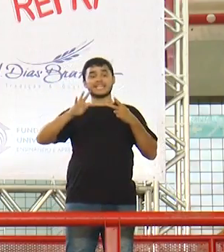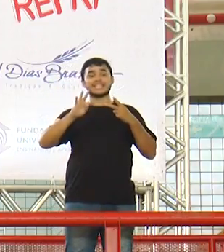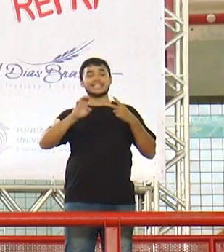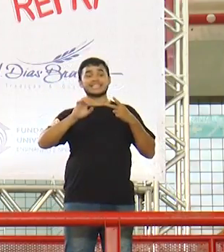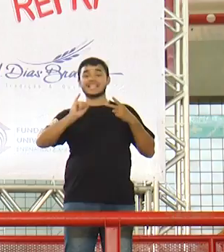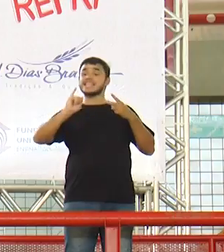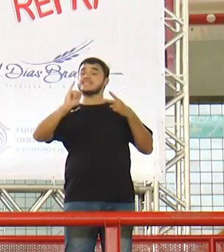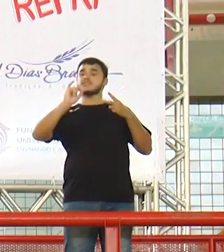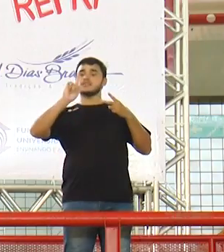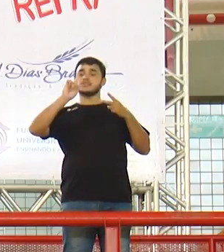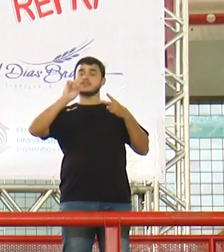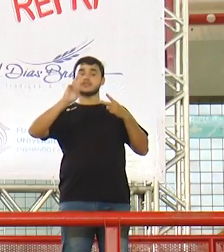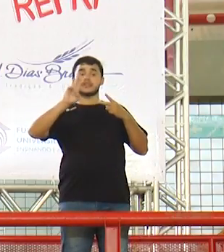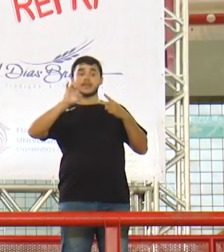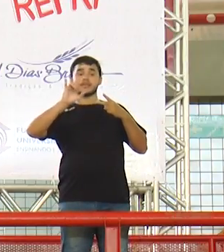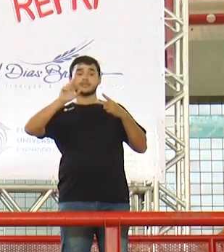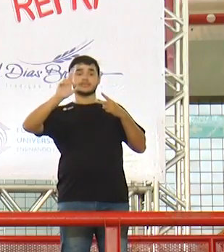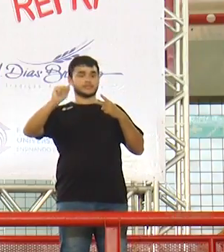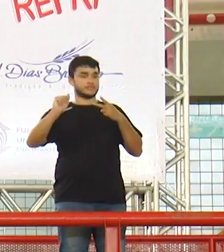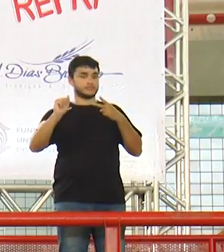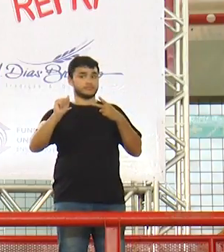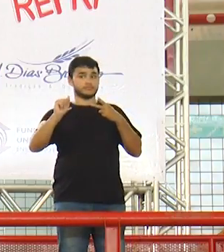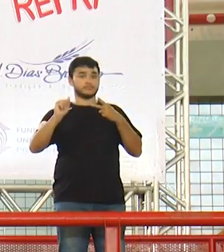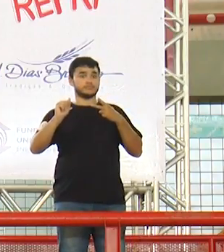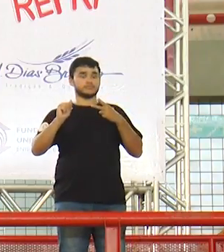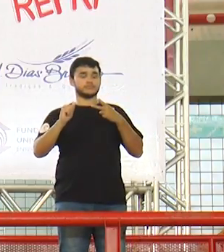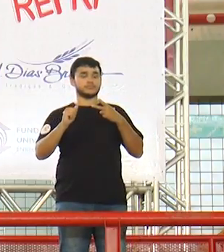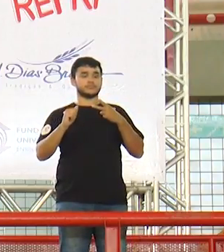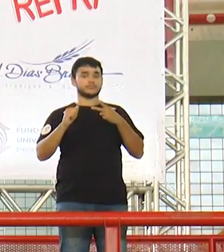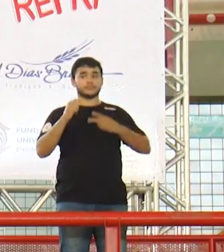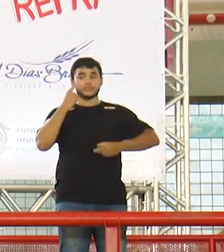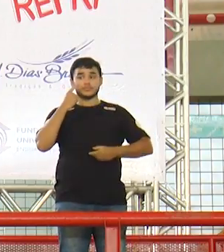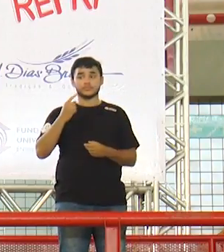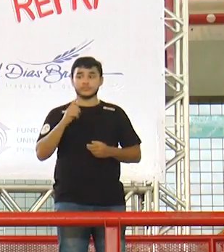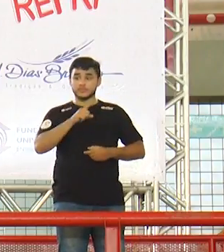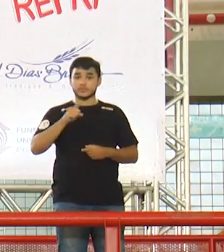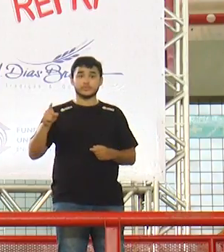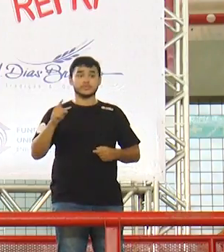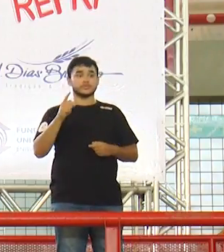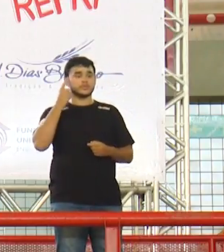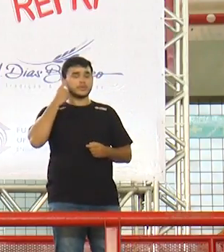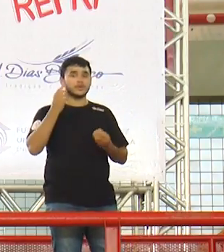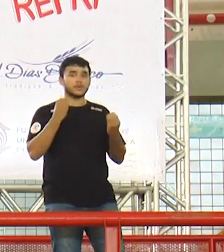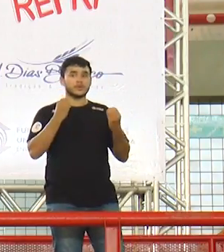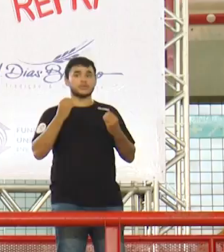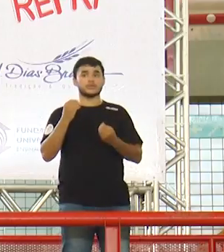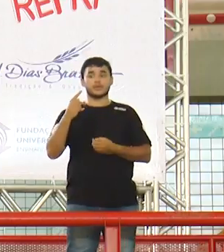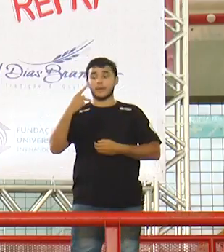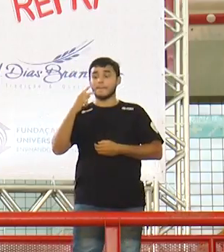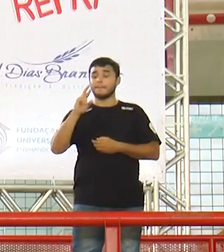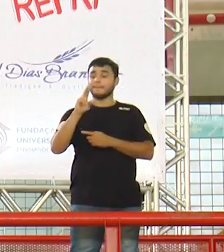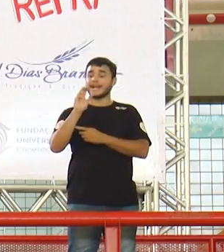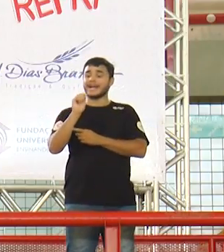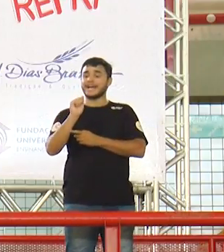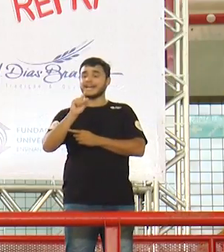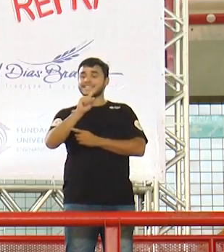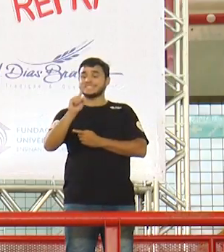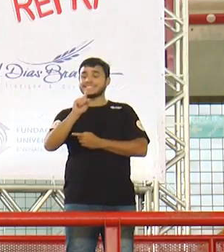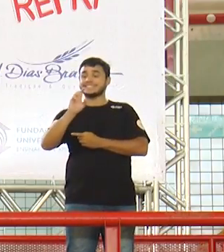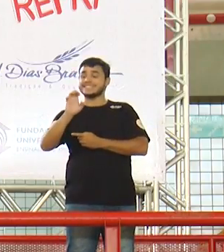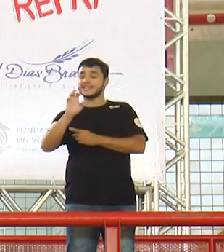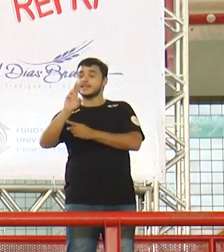manteigueira. Aí a pessoa sabe, isso é tão prazeroso. Prazeroso é o escambau, é prazeroso. Aí já não tem o